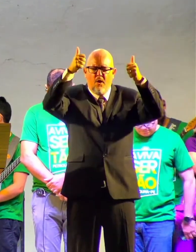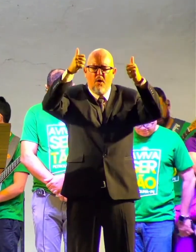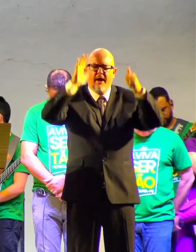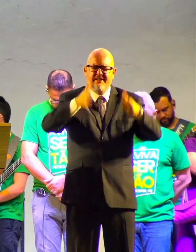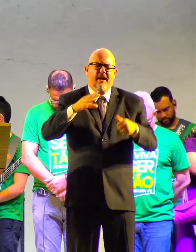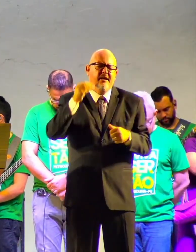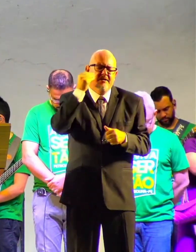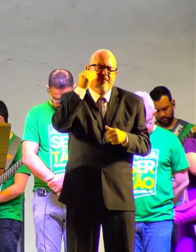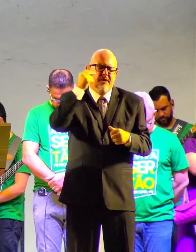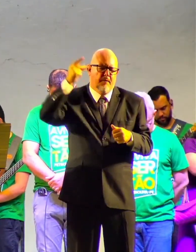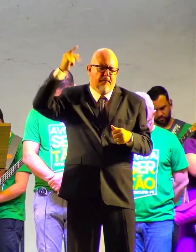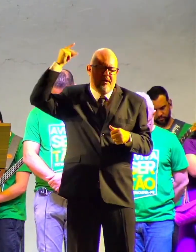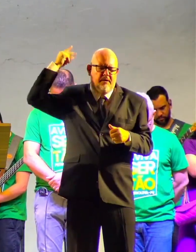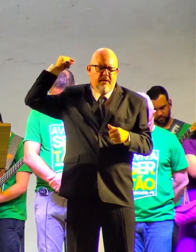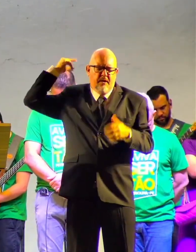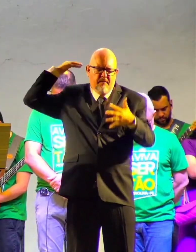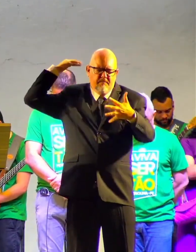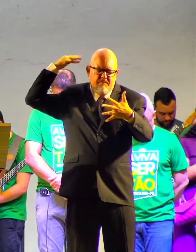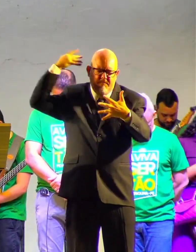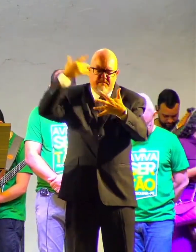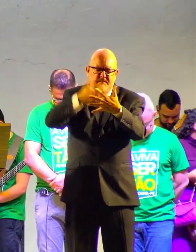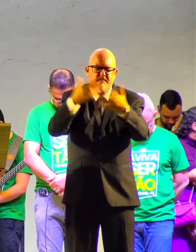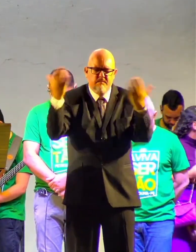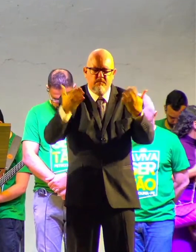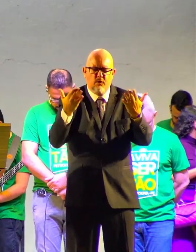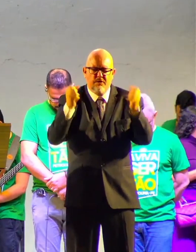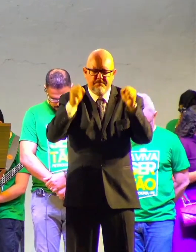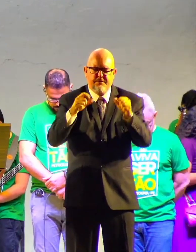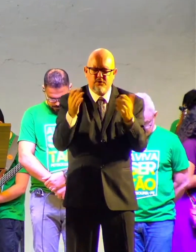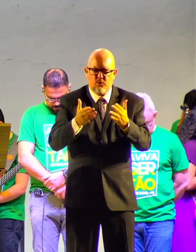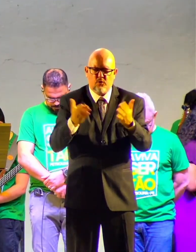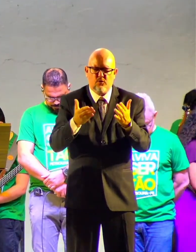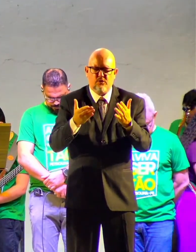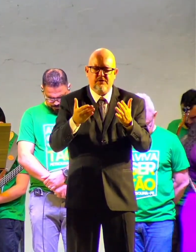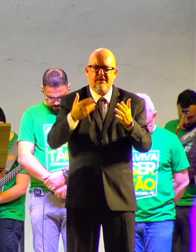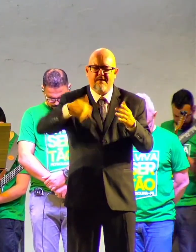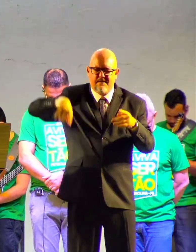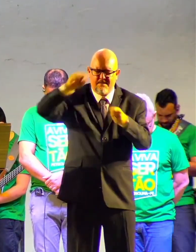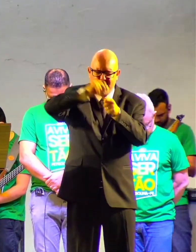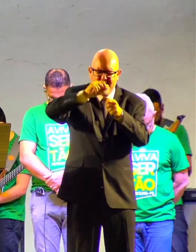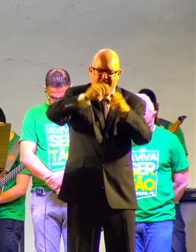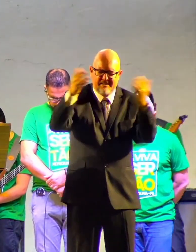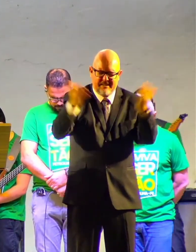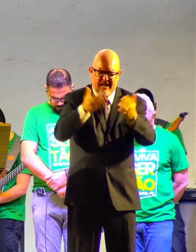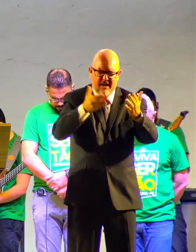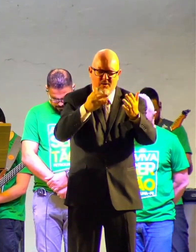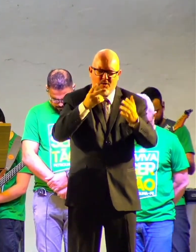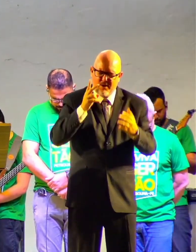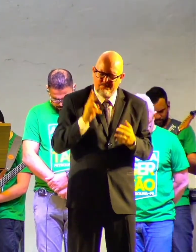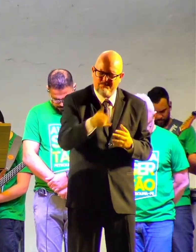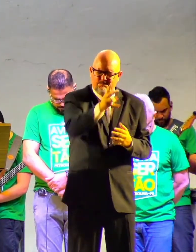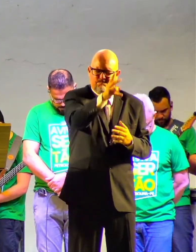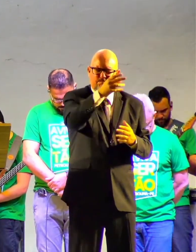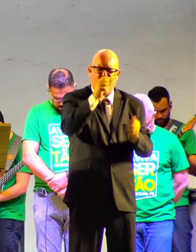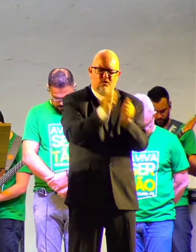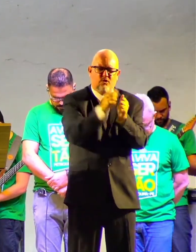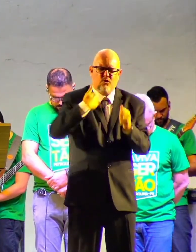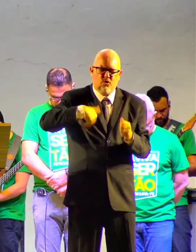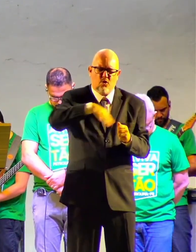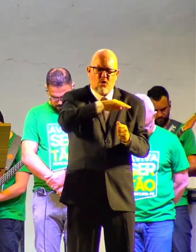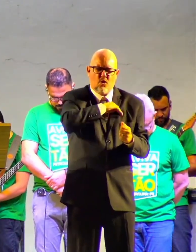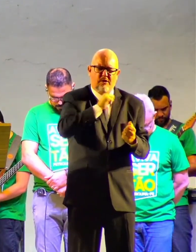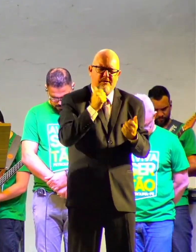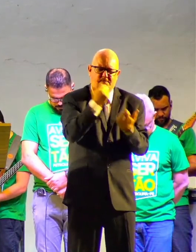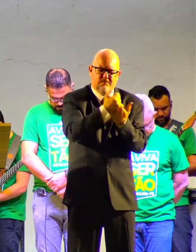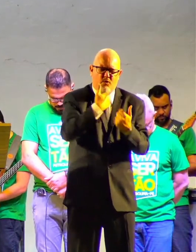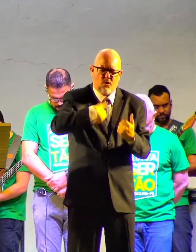já experimentamos no passado, sejam medidas mínimas do que hás de fazer agora e a partir de agora, em nós, por nós e